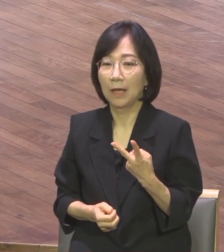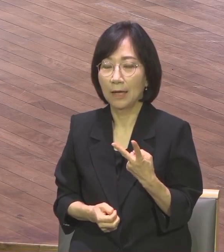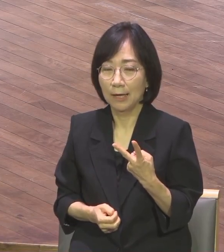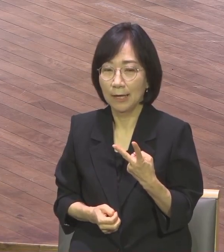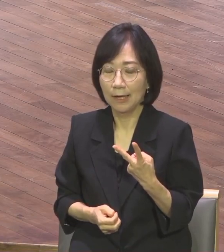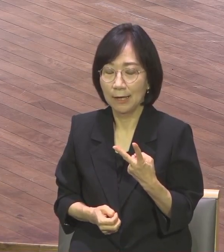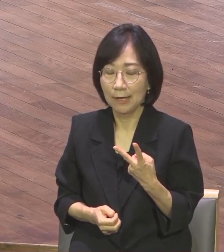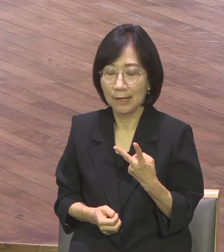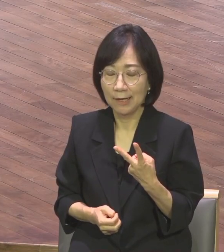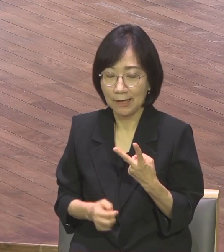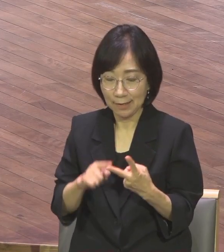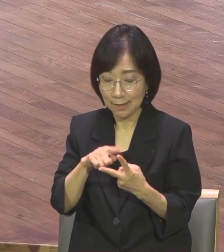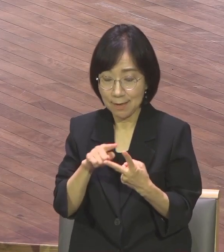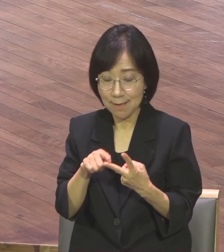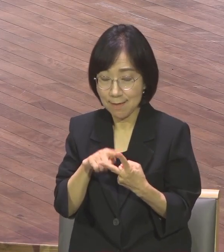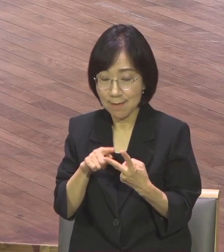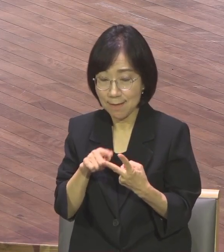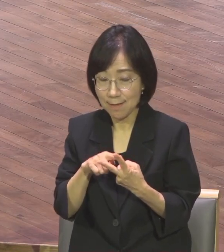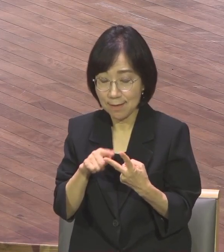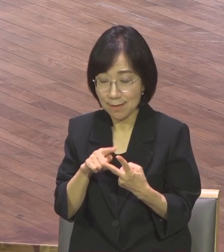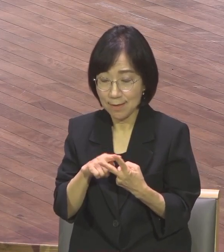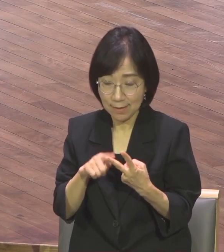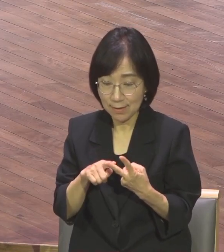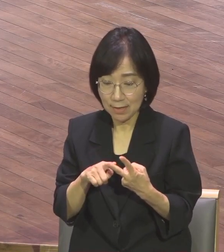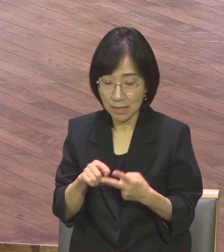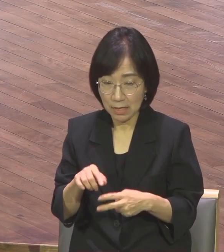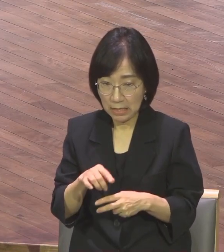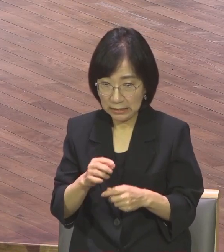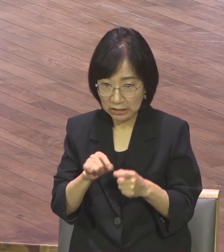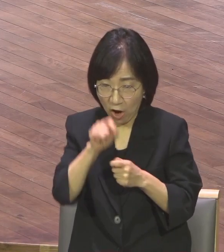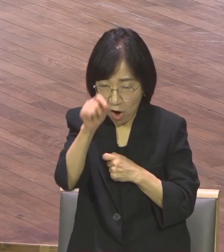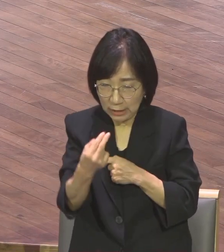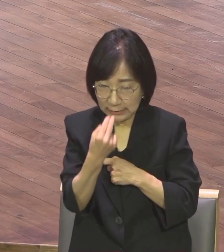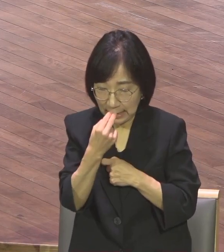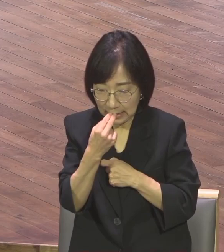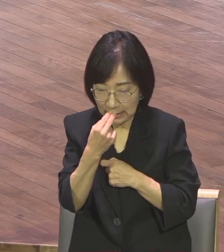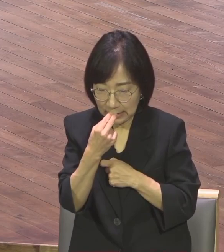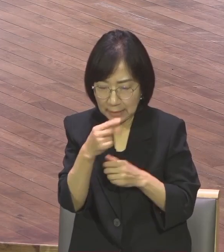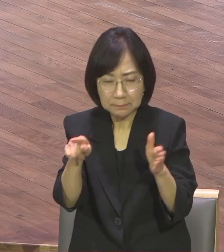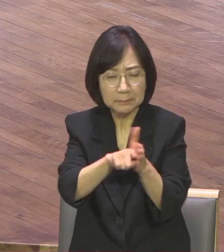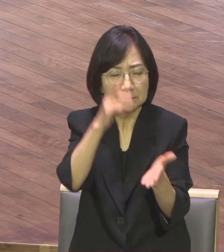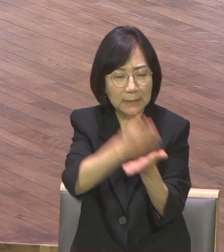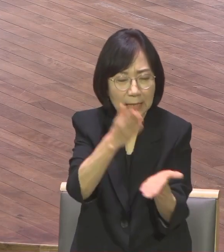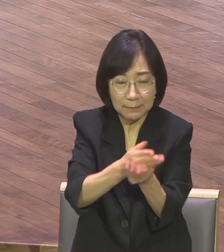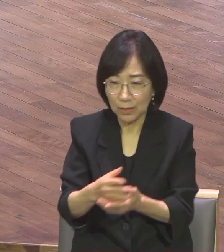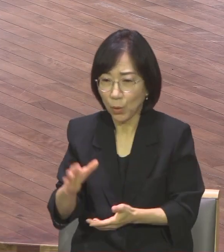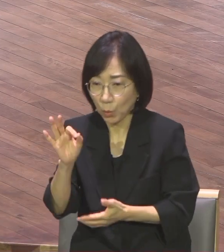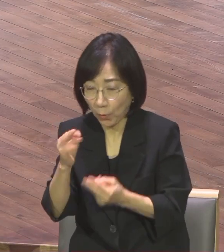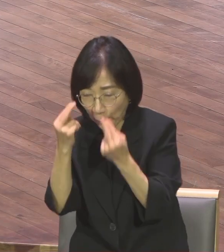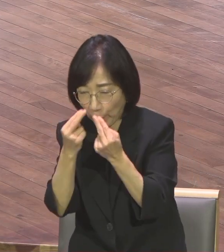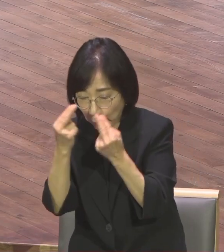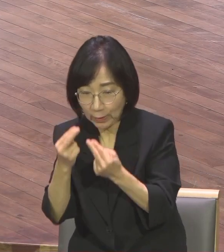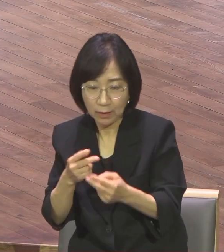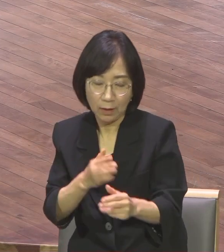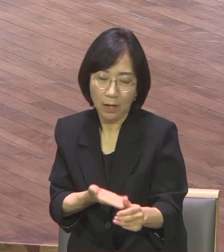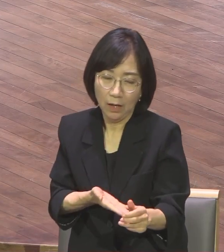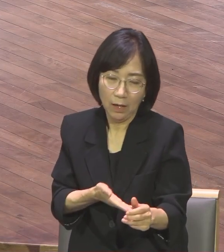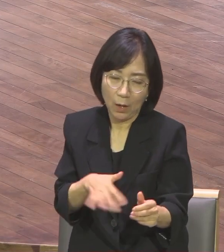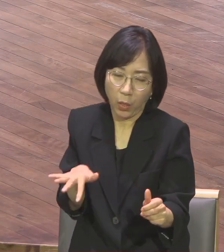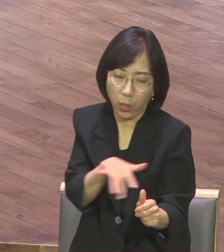이단들이 많이 생기는 겁니다. 영계 모든 성도도 오늘 말씀을 통해서 영적